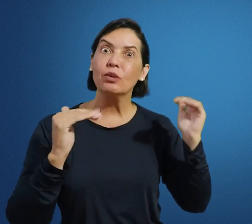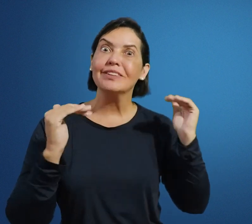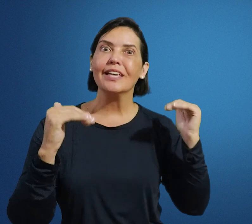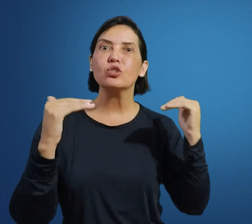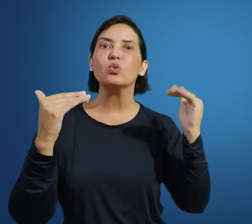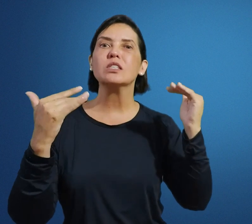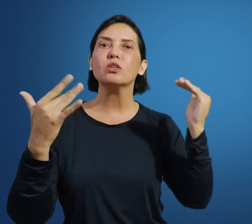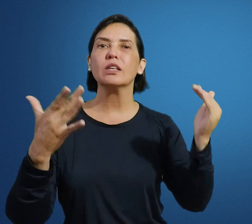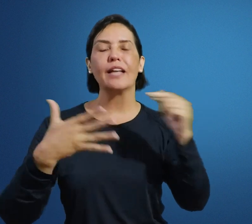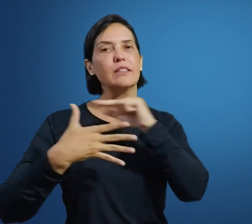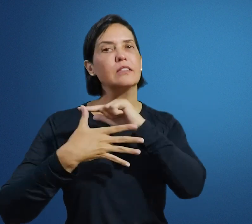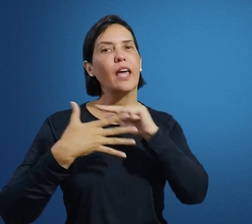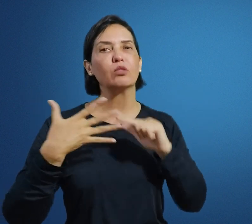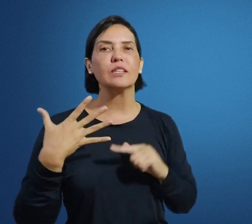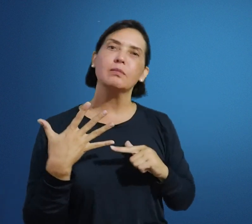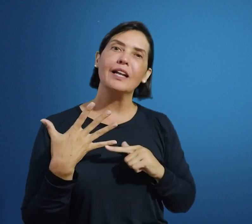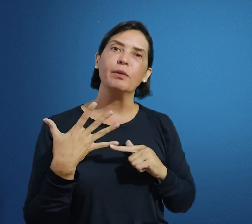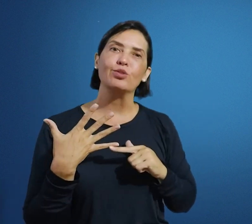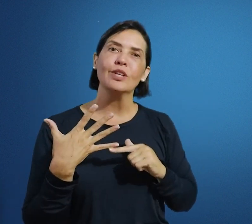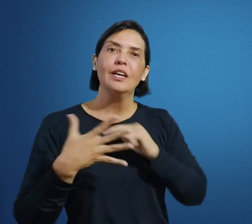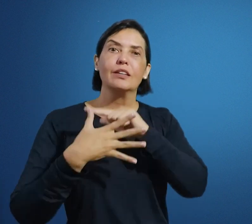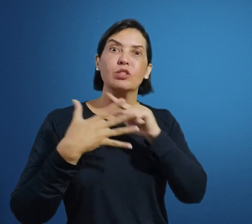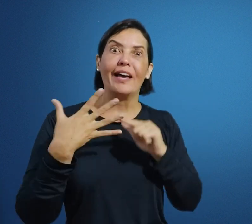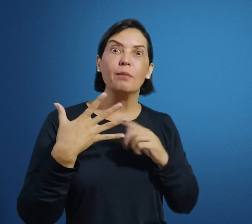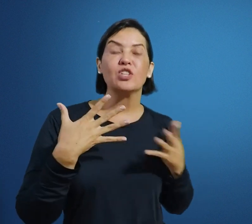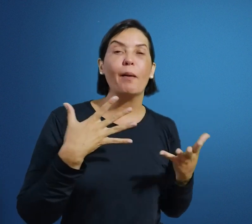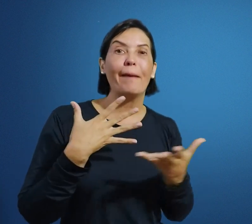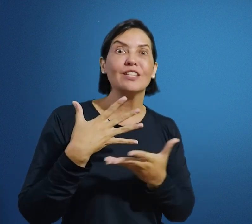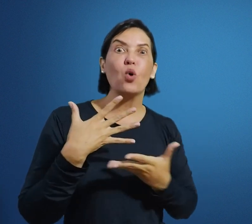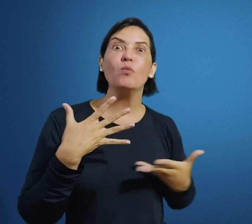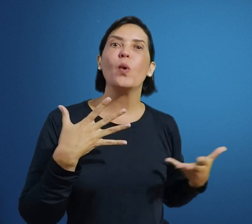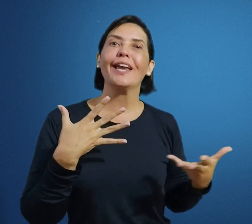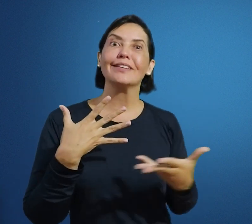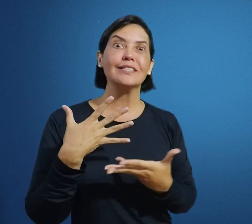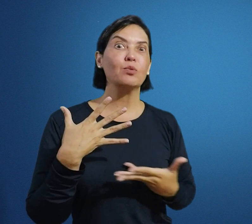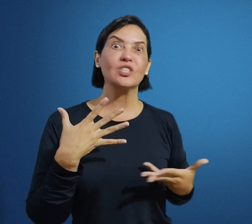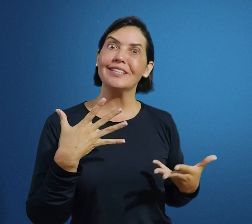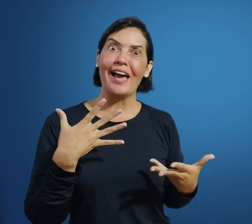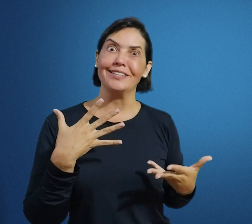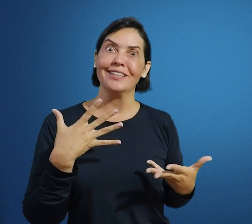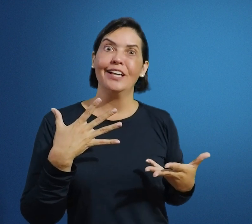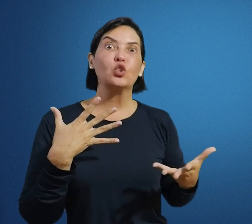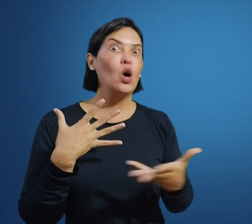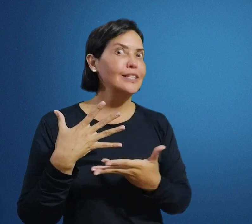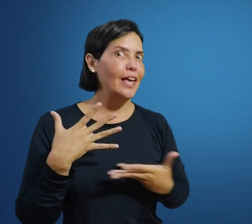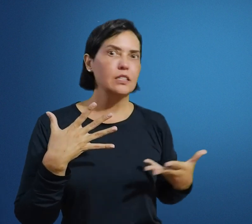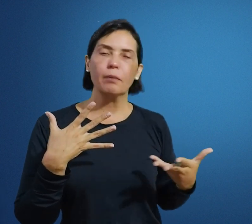língua tem as suas singularidades dentro desses parâmetros. Então, os parâmetros é uma base comum entre as línguas de sinais. Todas elas têm a